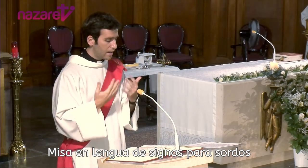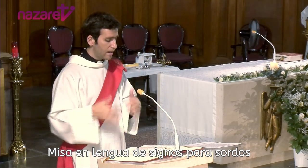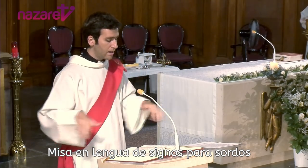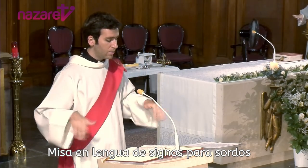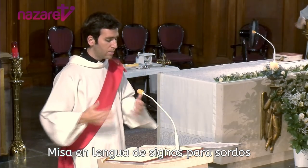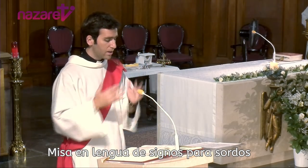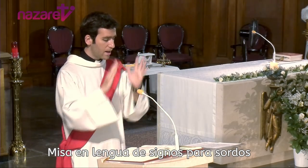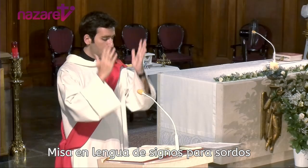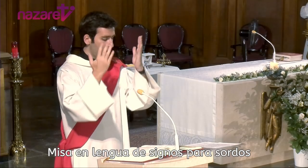aleluya.